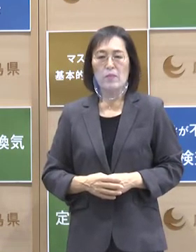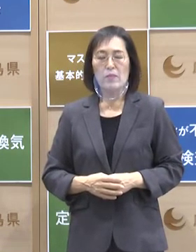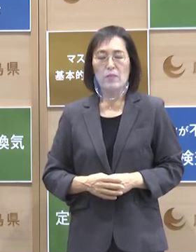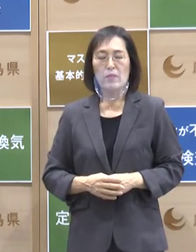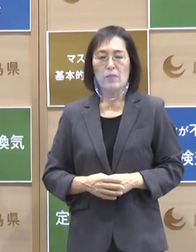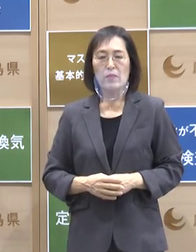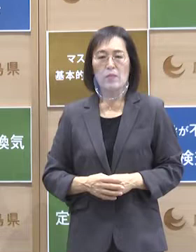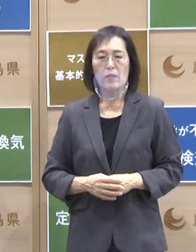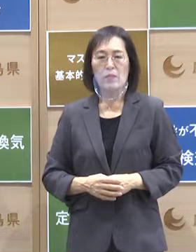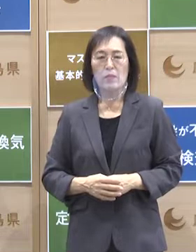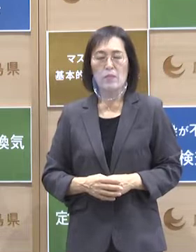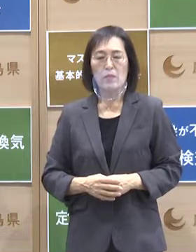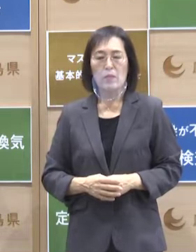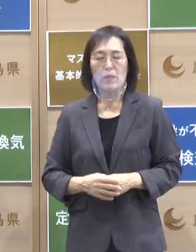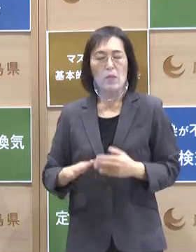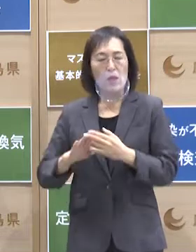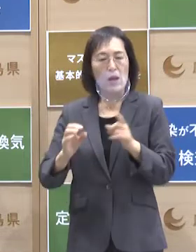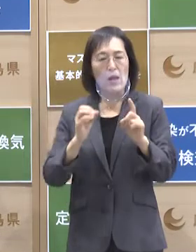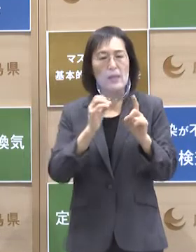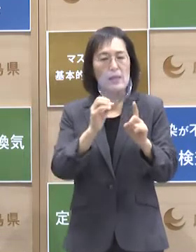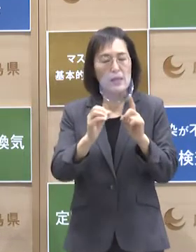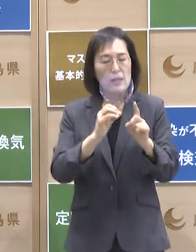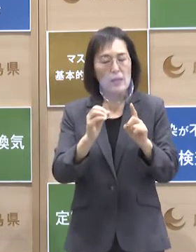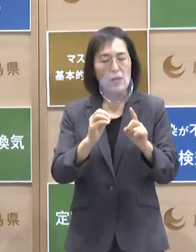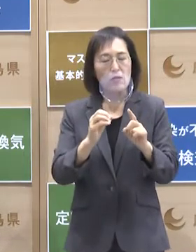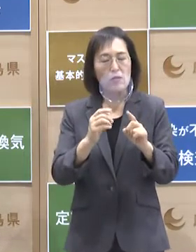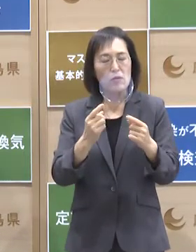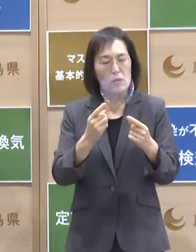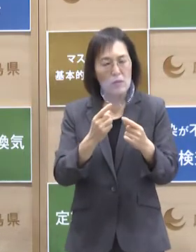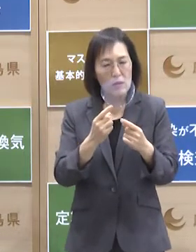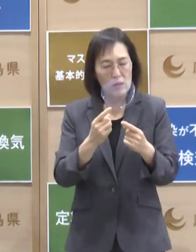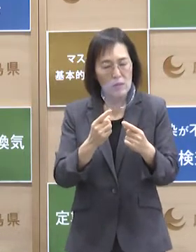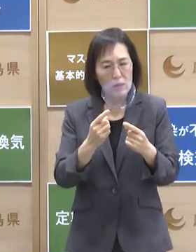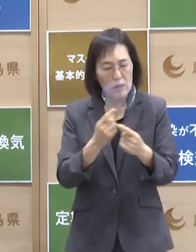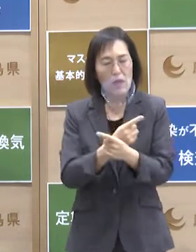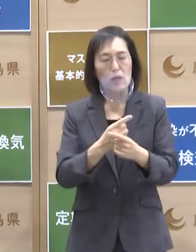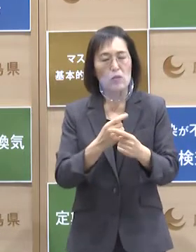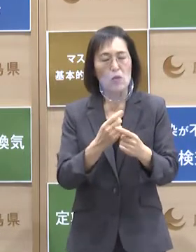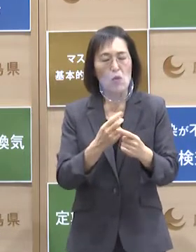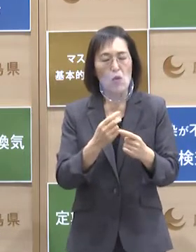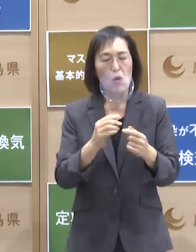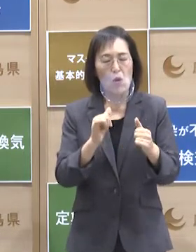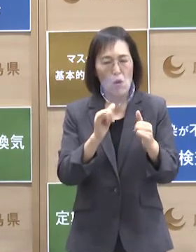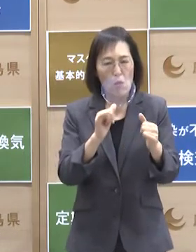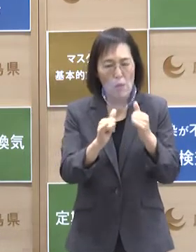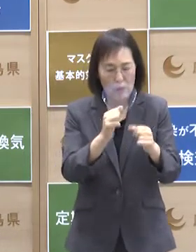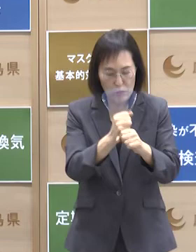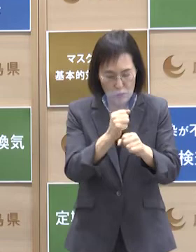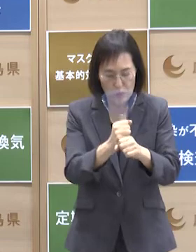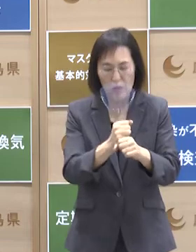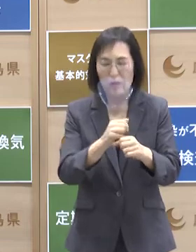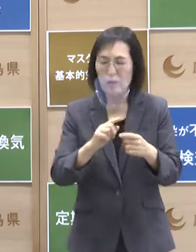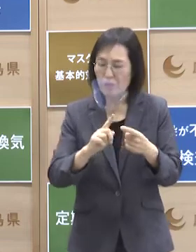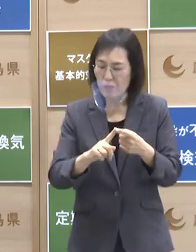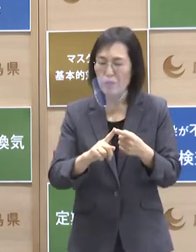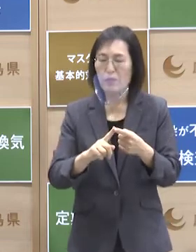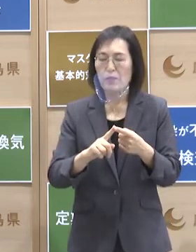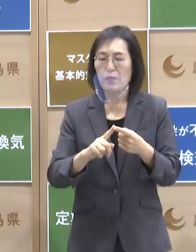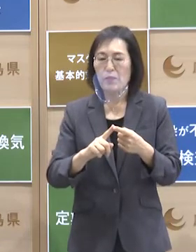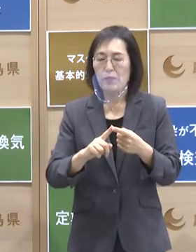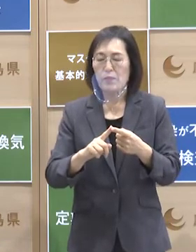その他デジタル田園都市とかですね、あるいは